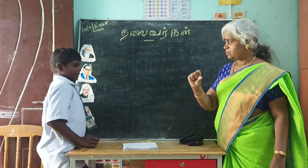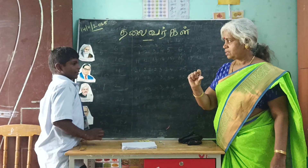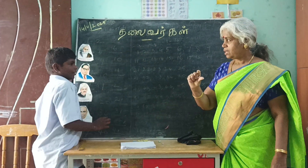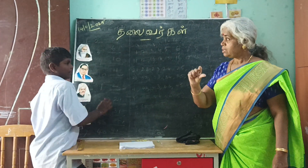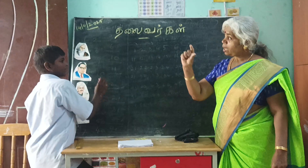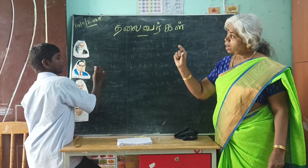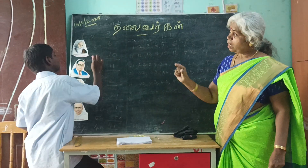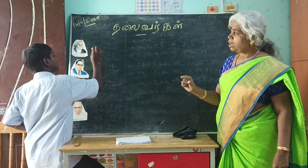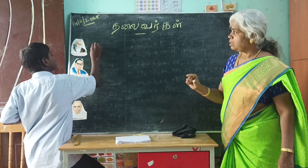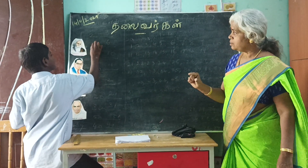தா